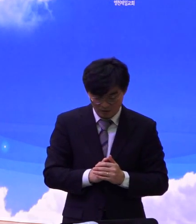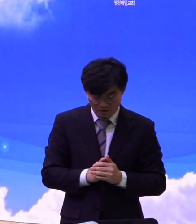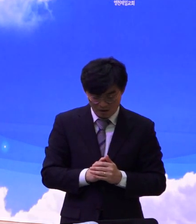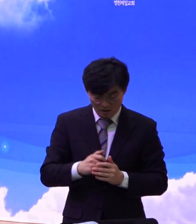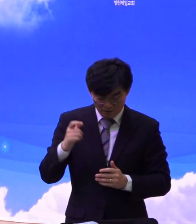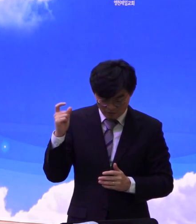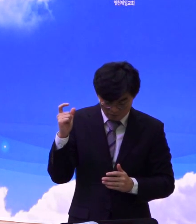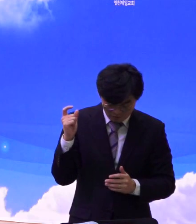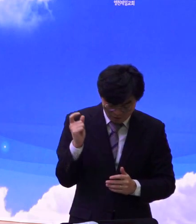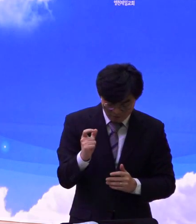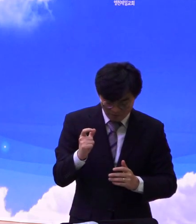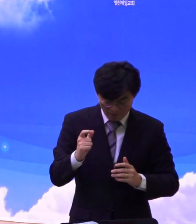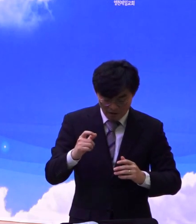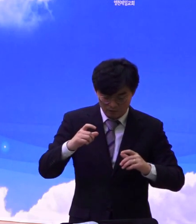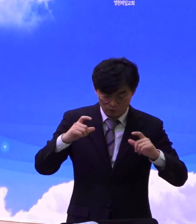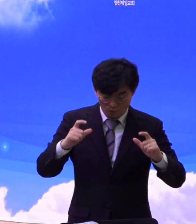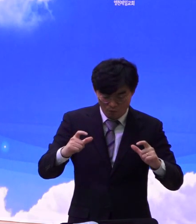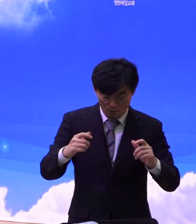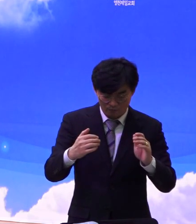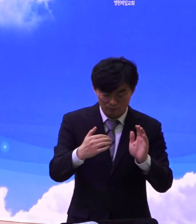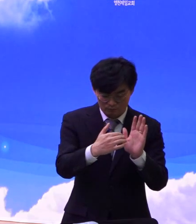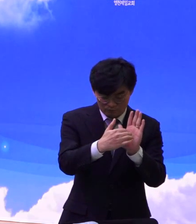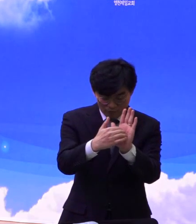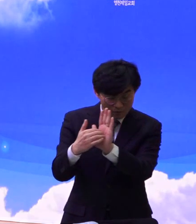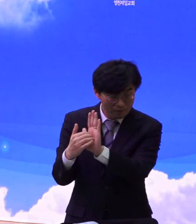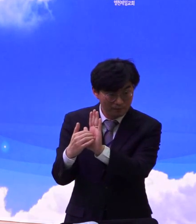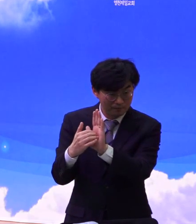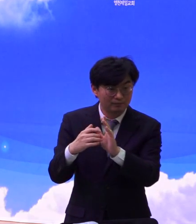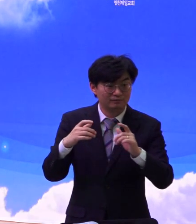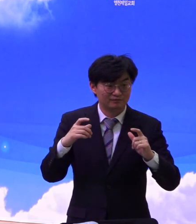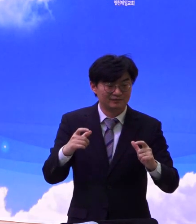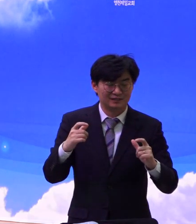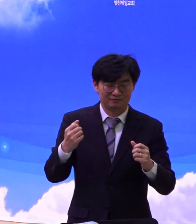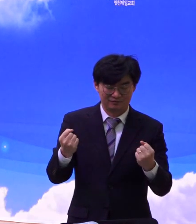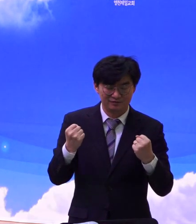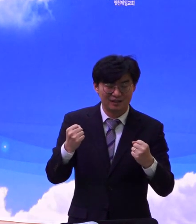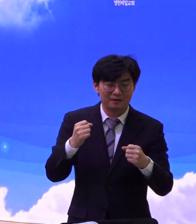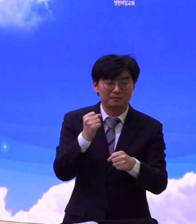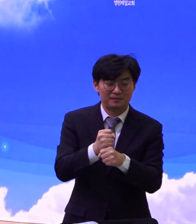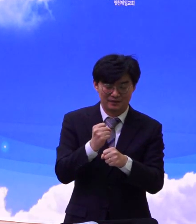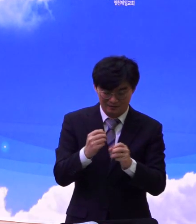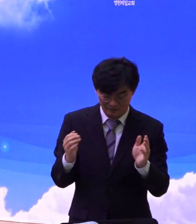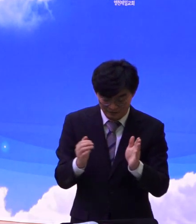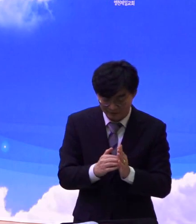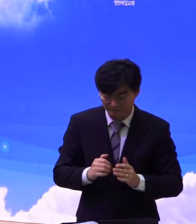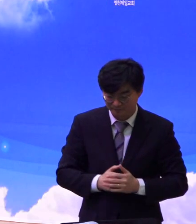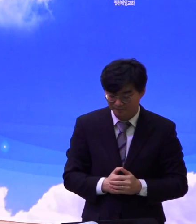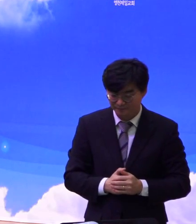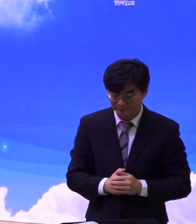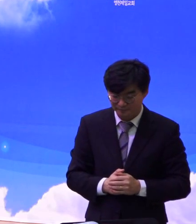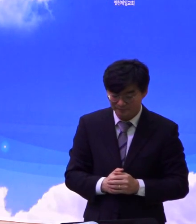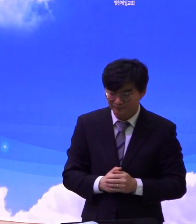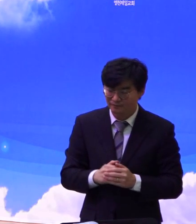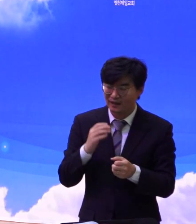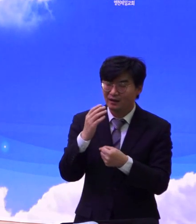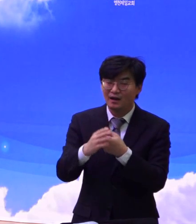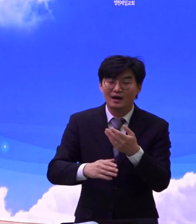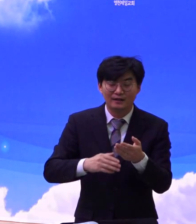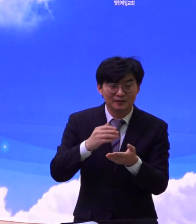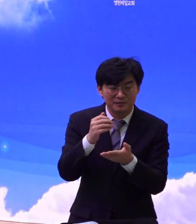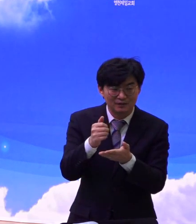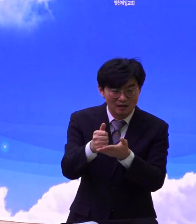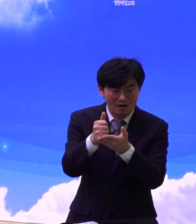이르고 망대에서부터 견고한 성까지 이르렀더라. 아멘. 여호와